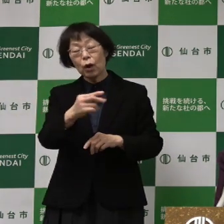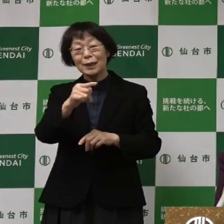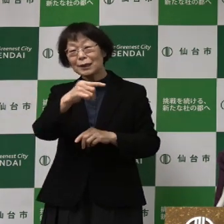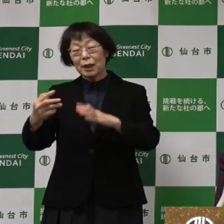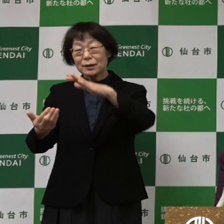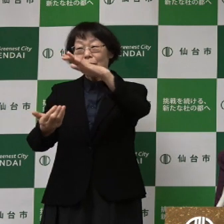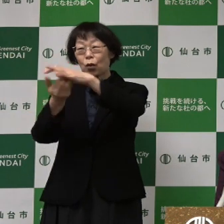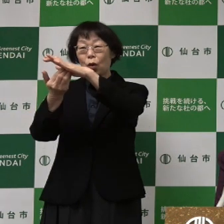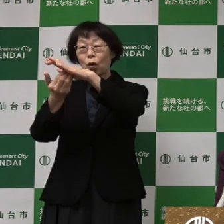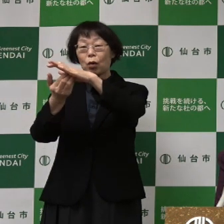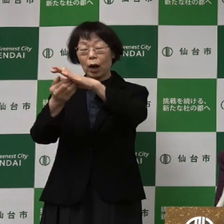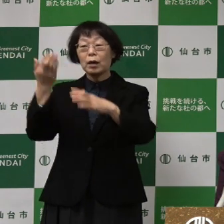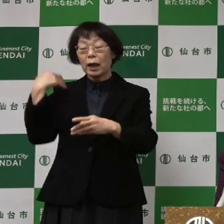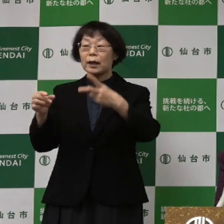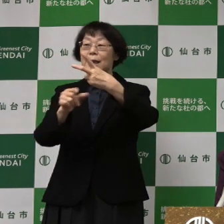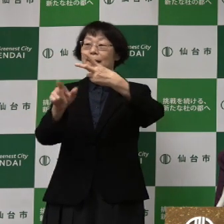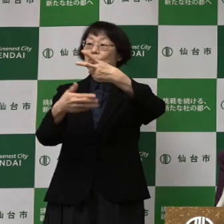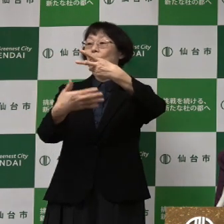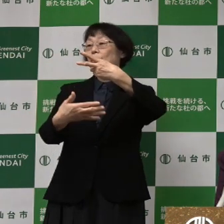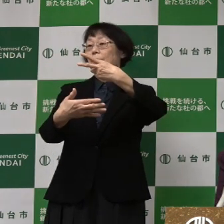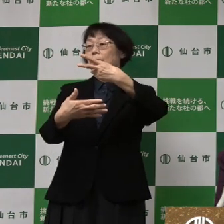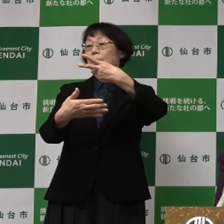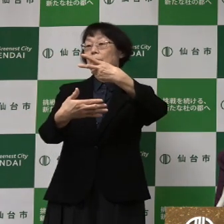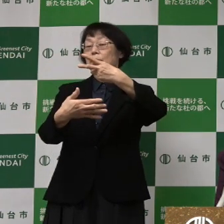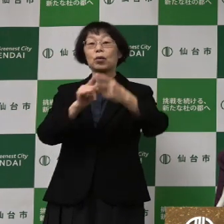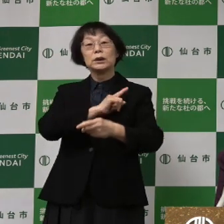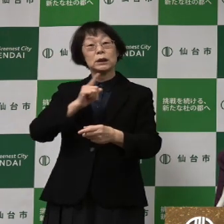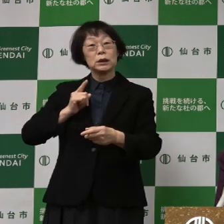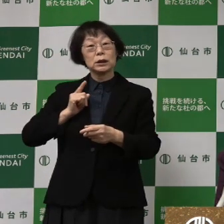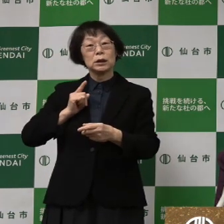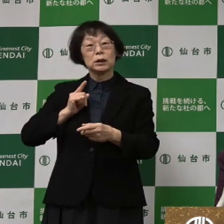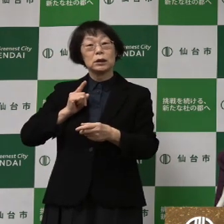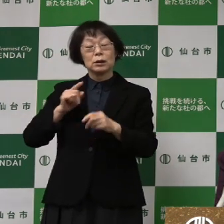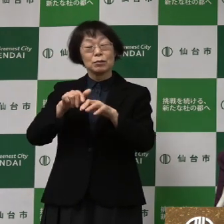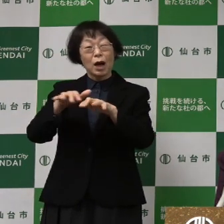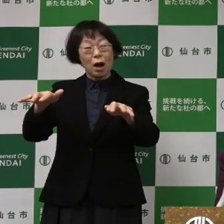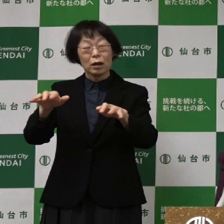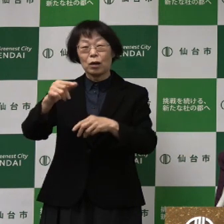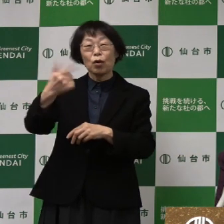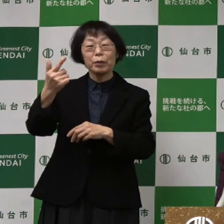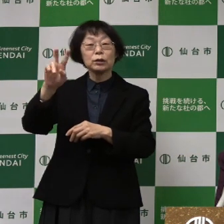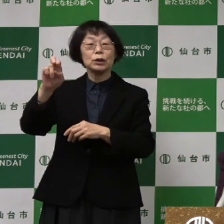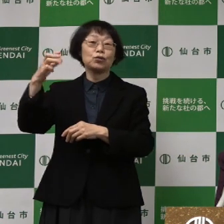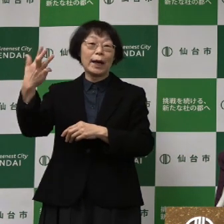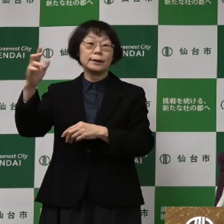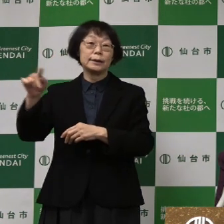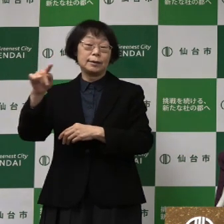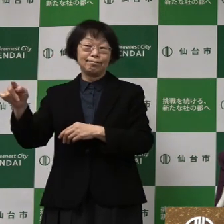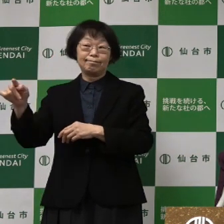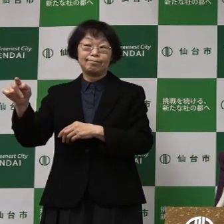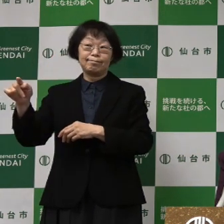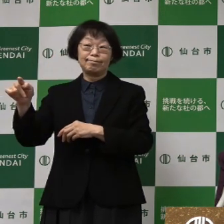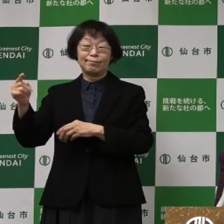は2月9日の、1日での発生が628人、一番高